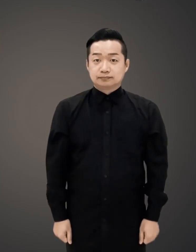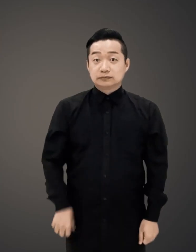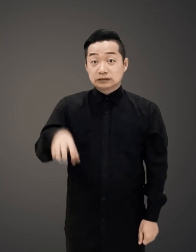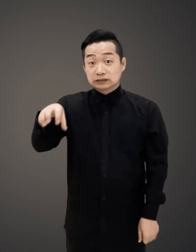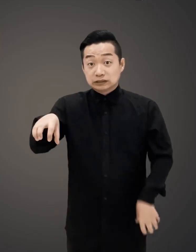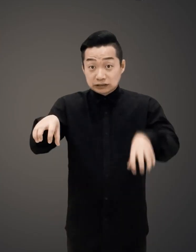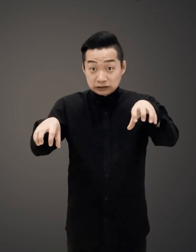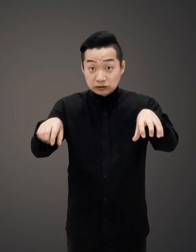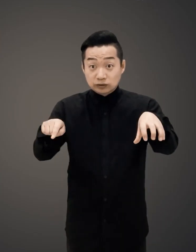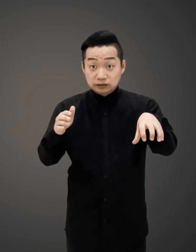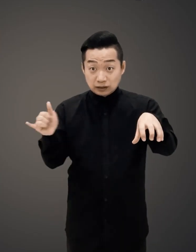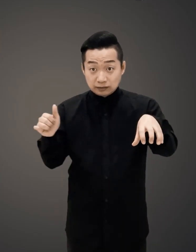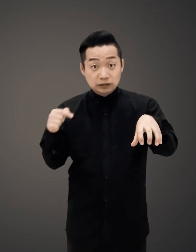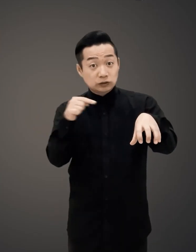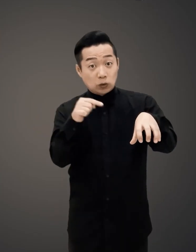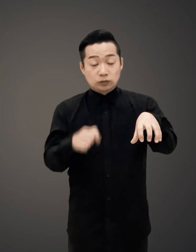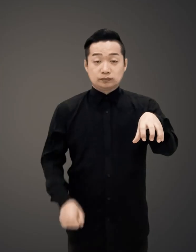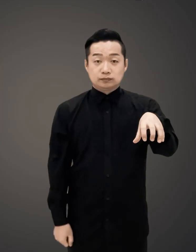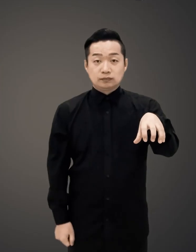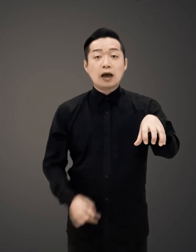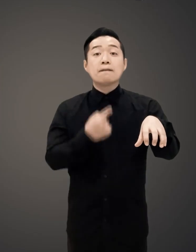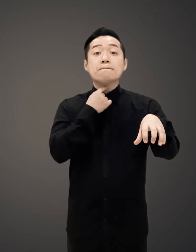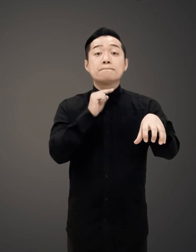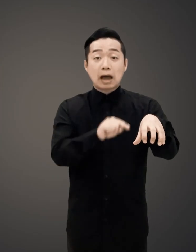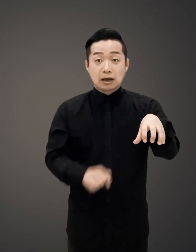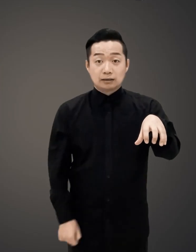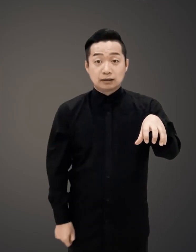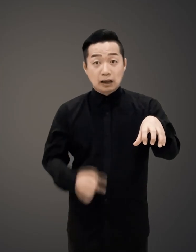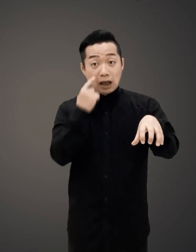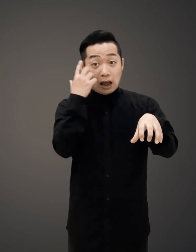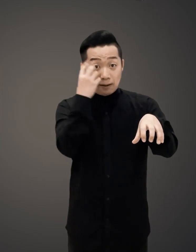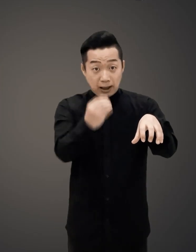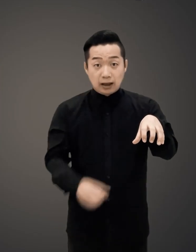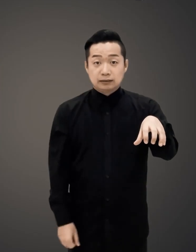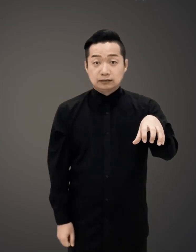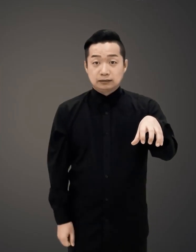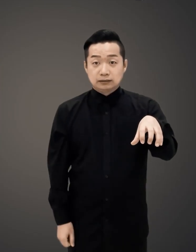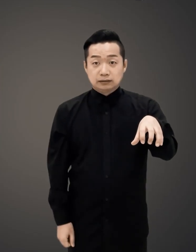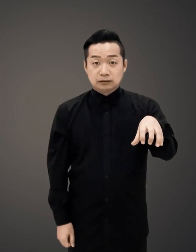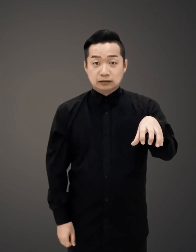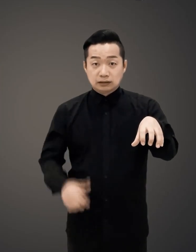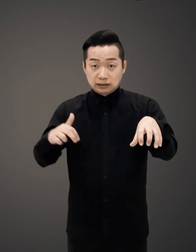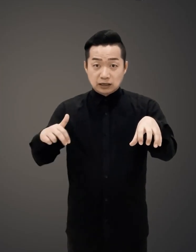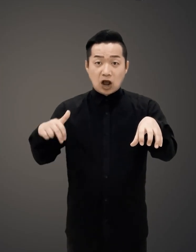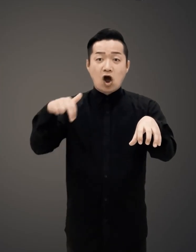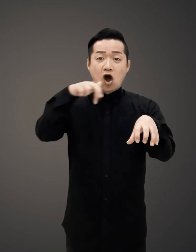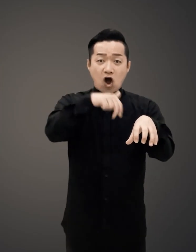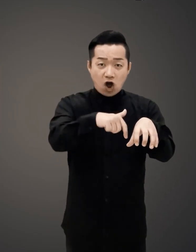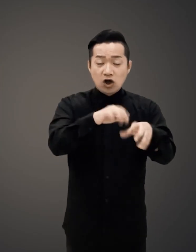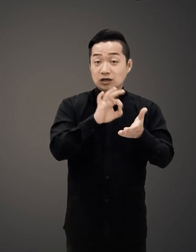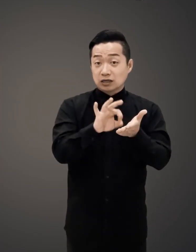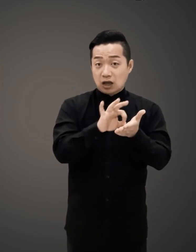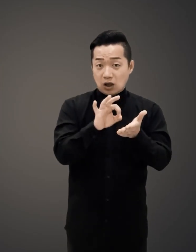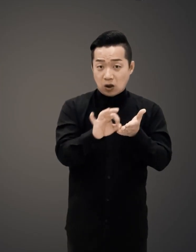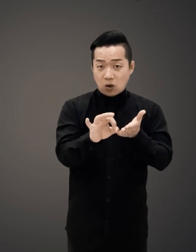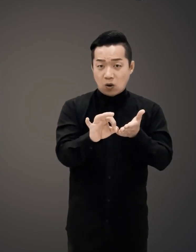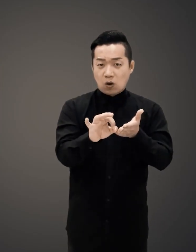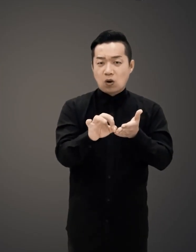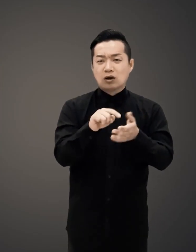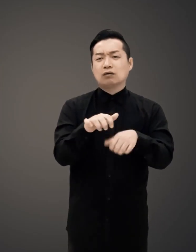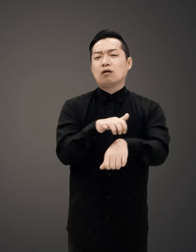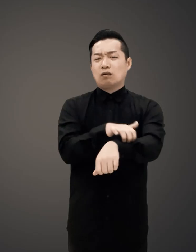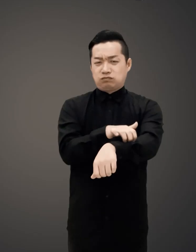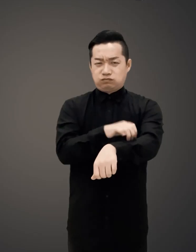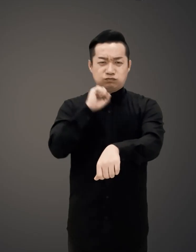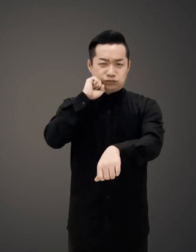그러면은 이쪽에 있는 사람은 저쪽에 마음에 드는 눈에 띄는 공간이 있어도 건너가서 저쪽 도시 공간을